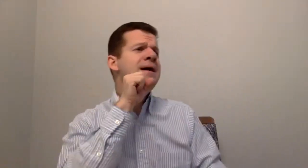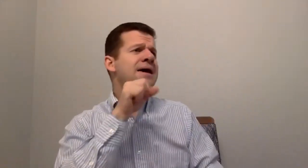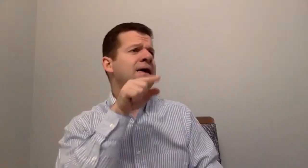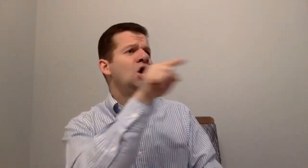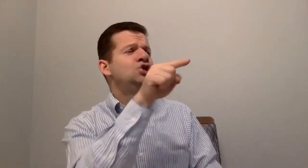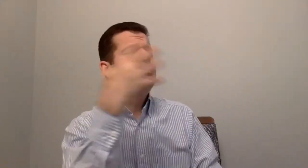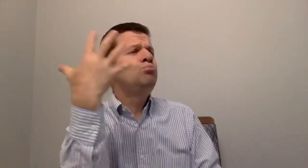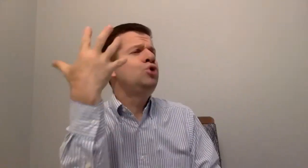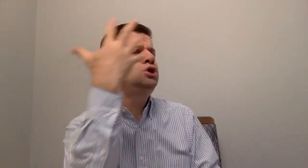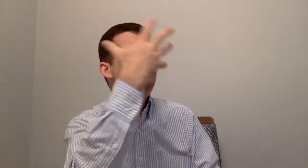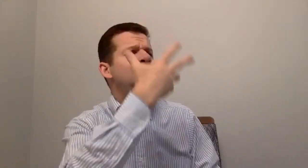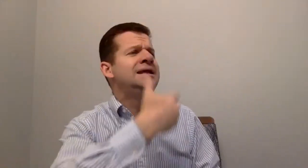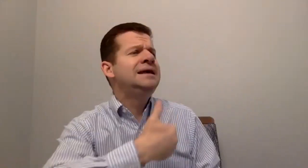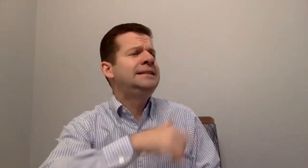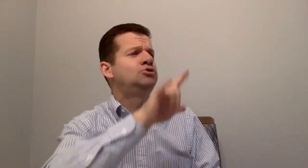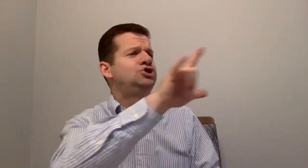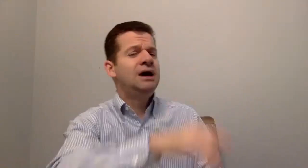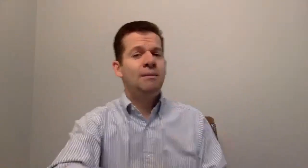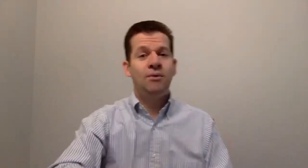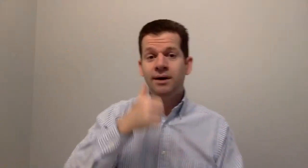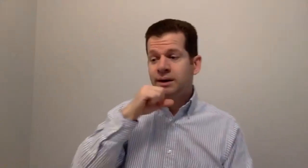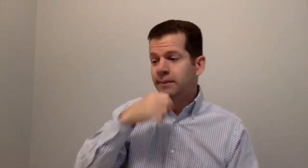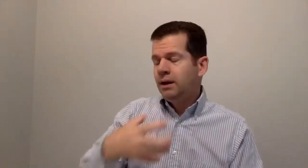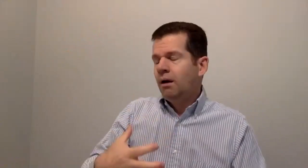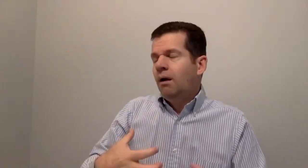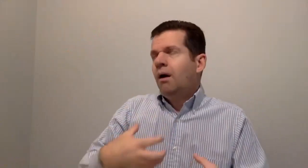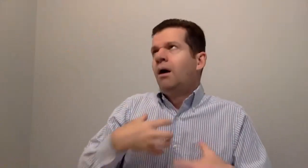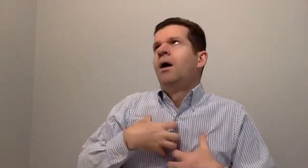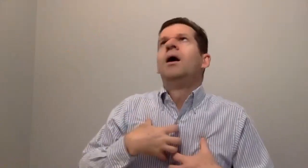Mamãe, a senhora é muito bonita, eu te amo. A mãe...